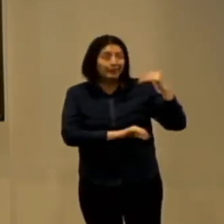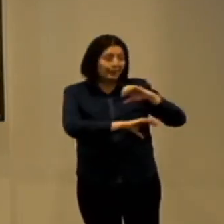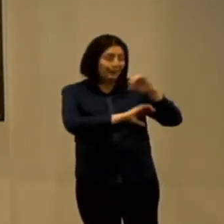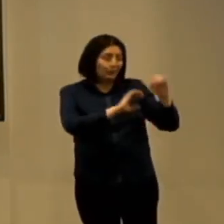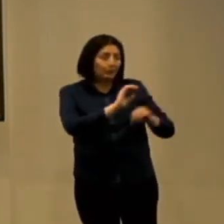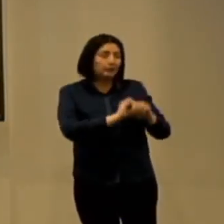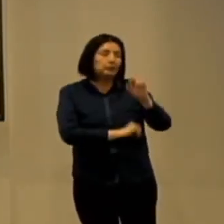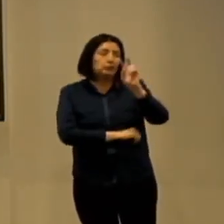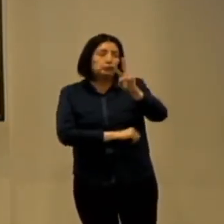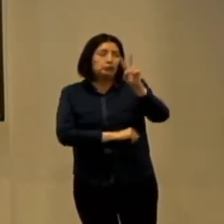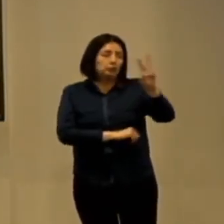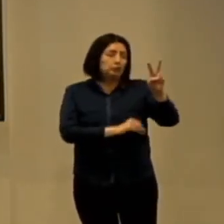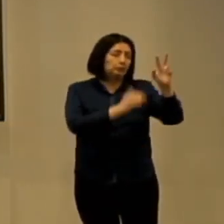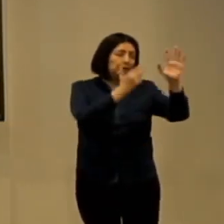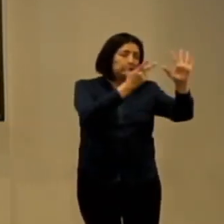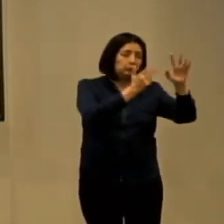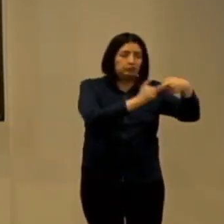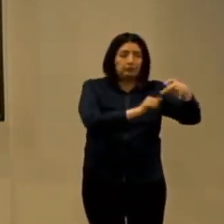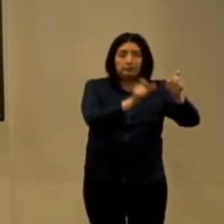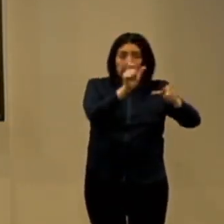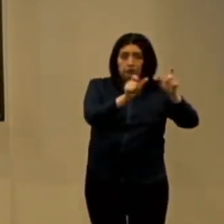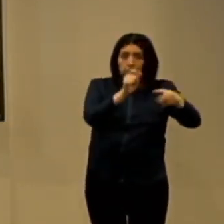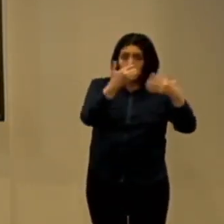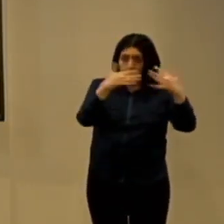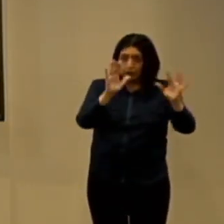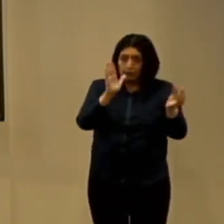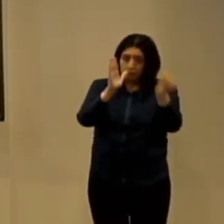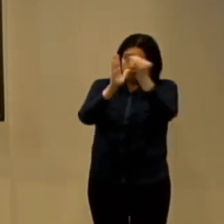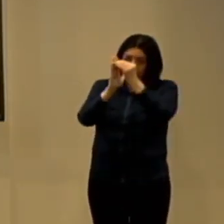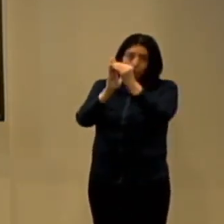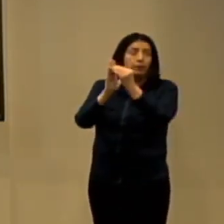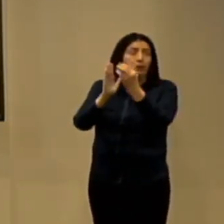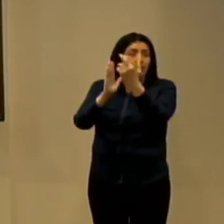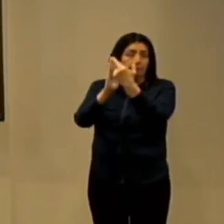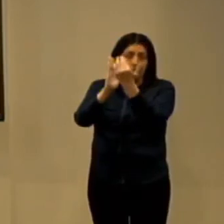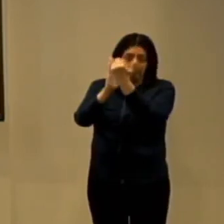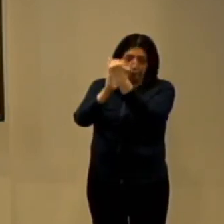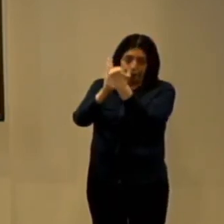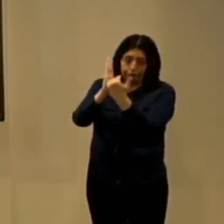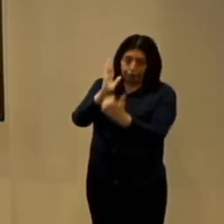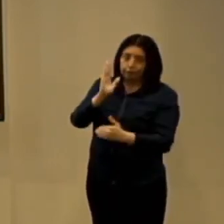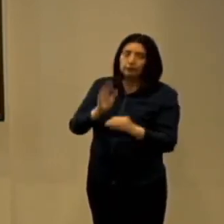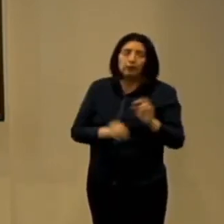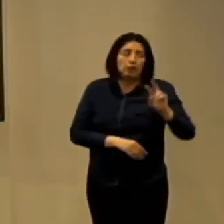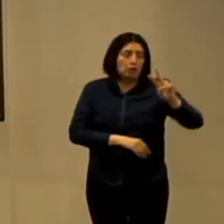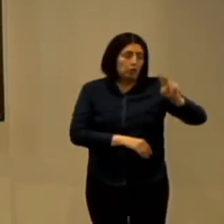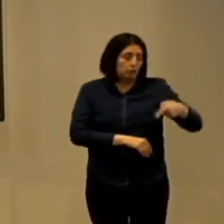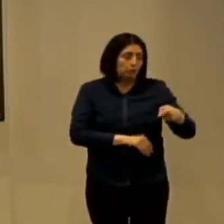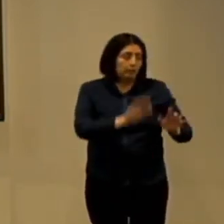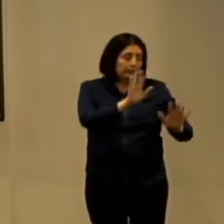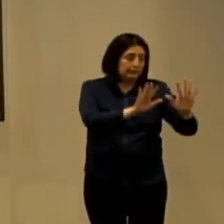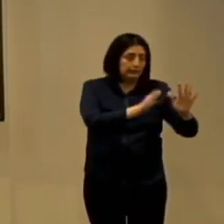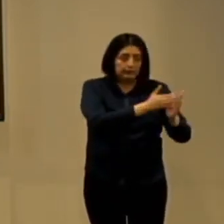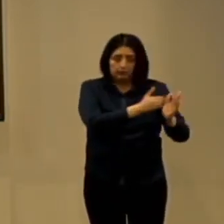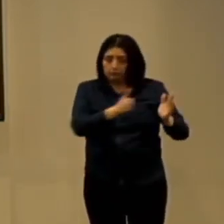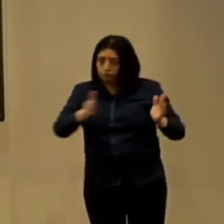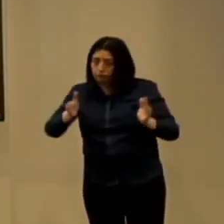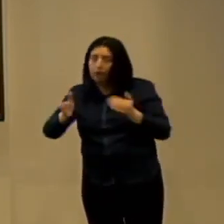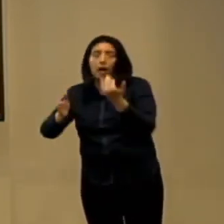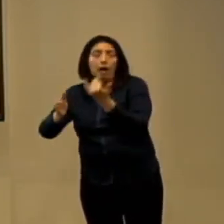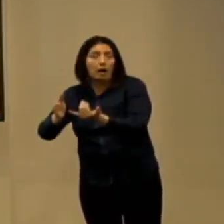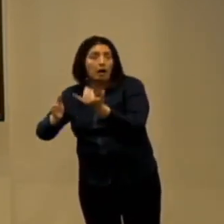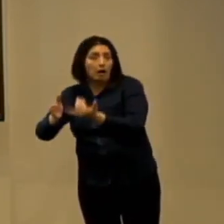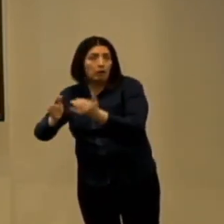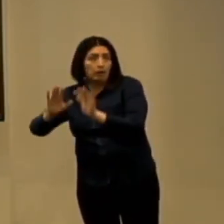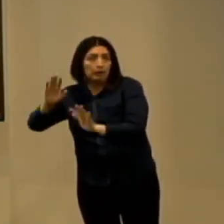CONAIES, 228,000 personas registradas, ¿no? Desde el año 2015 a la fecha,